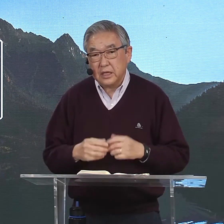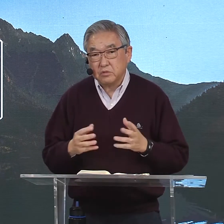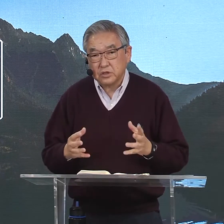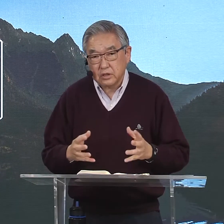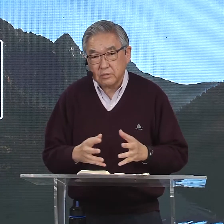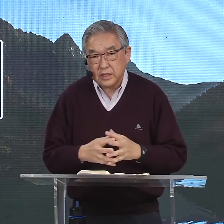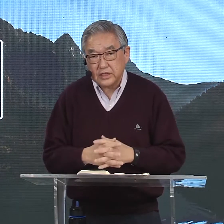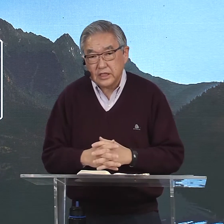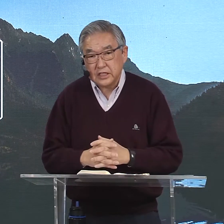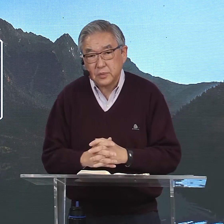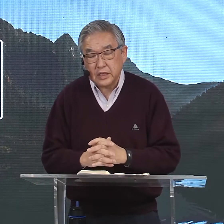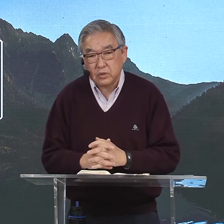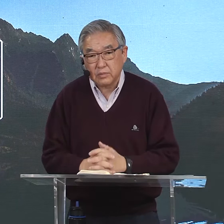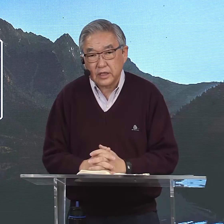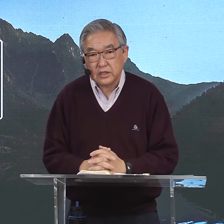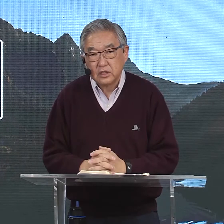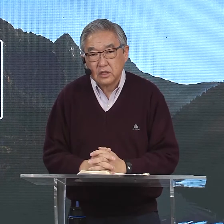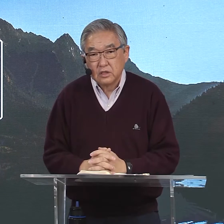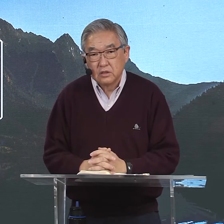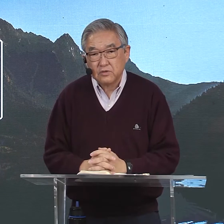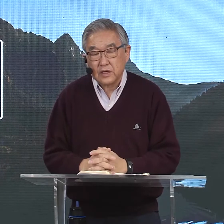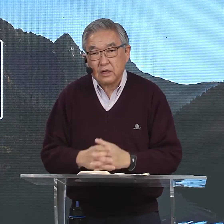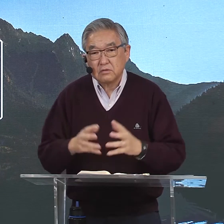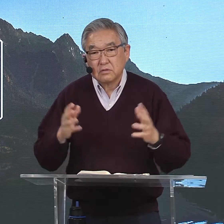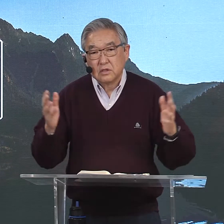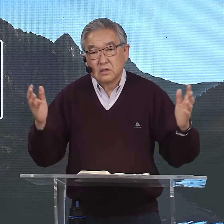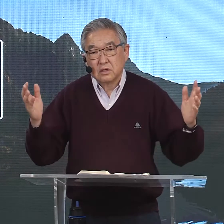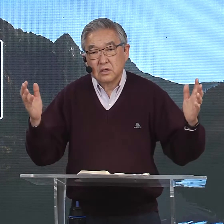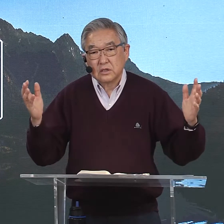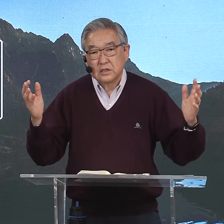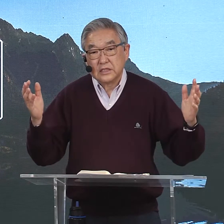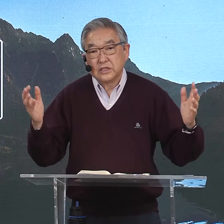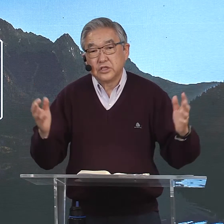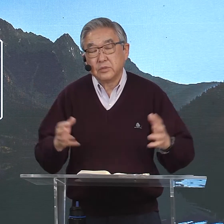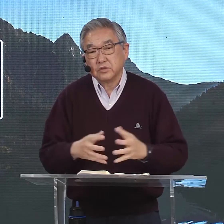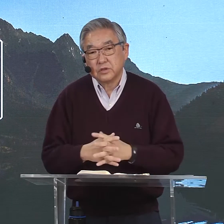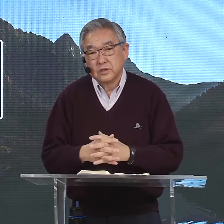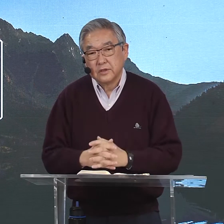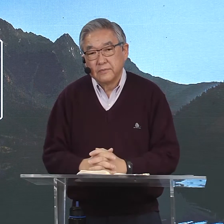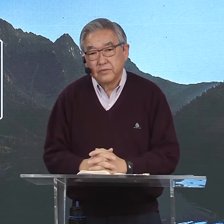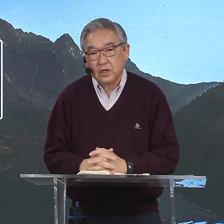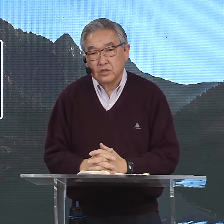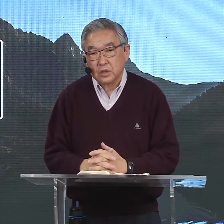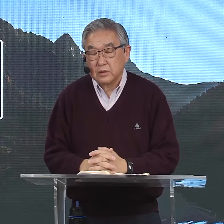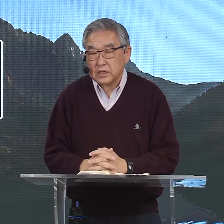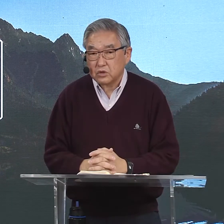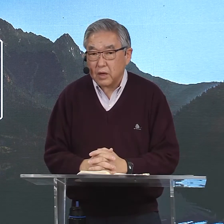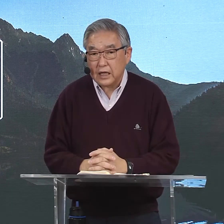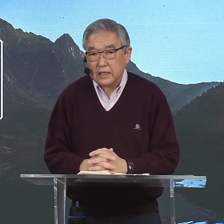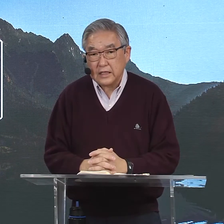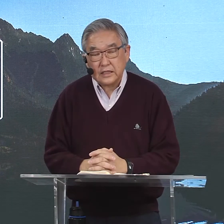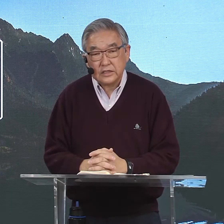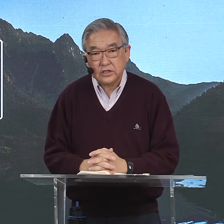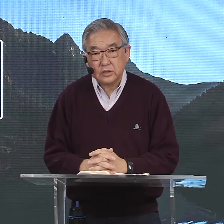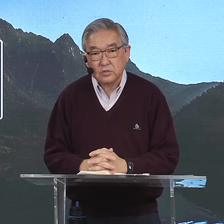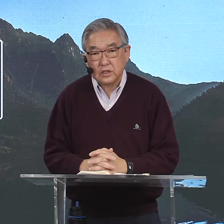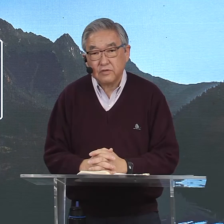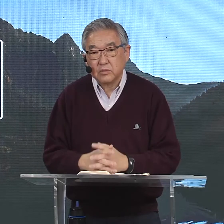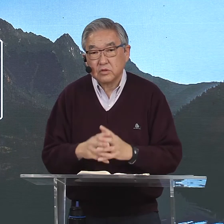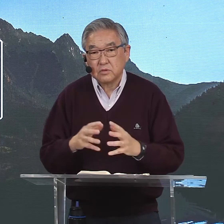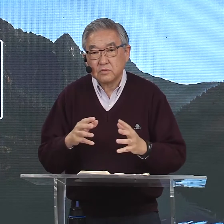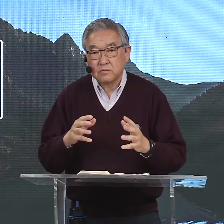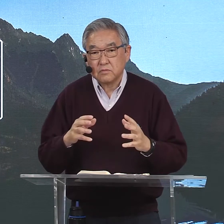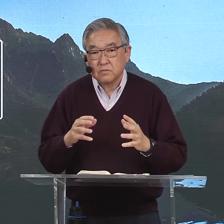fisicamente emocionalmente e espiritualmente no final nós desistimos nós jogamos a toalha e